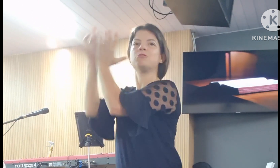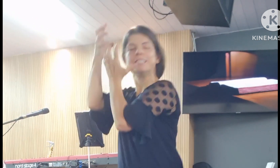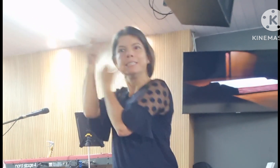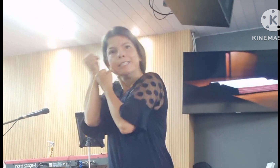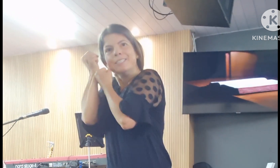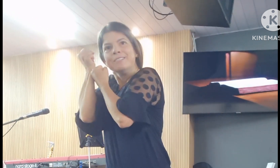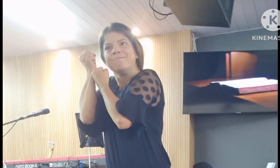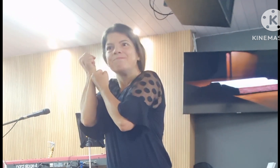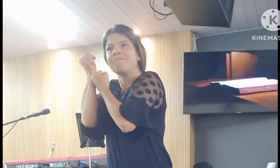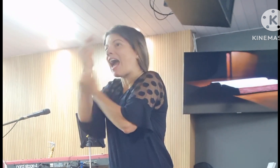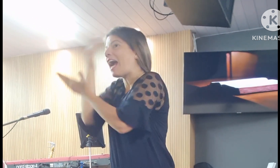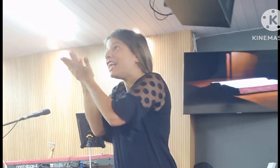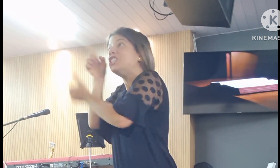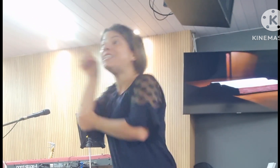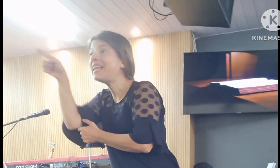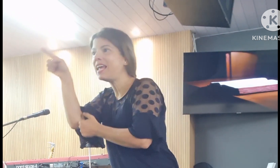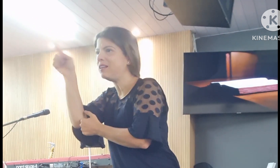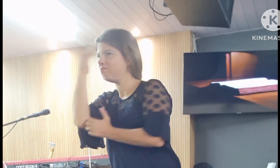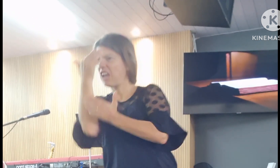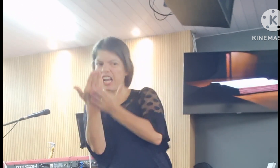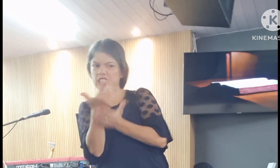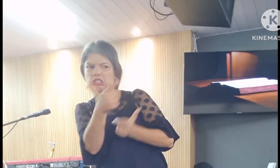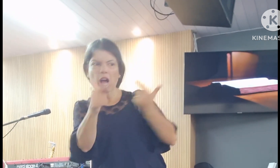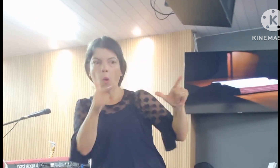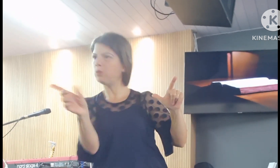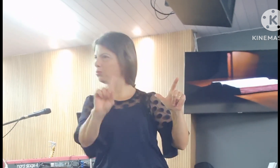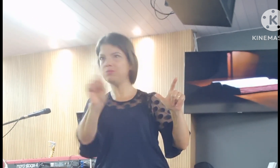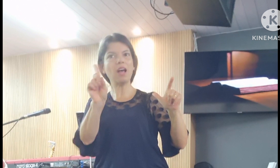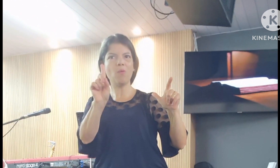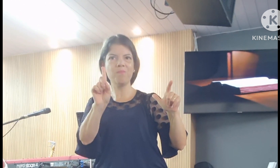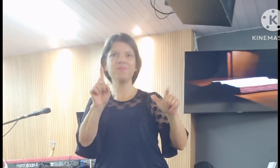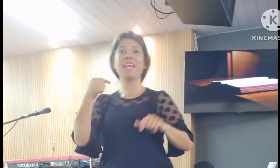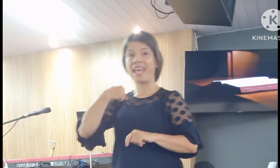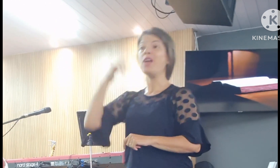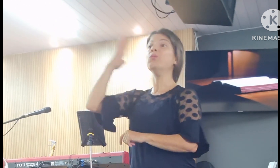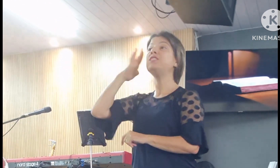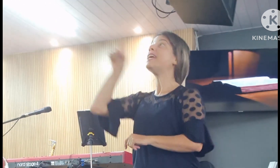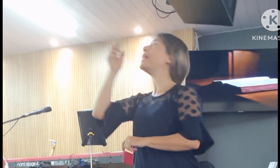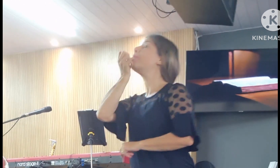Não é porque aquilo que as pessoas vão falar para mim, não, eu sou salvo porque eu creio naquilo